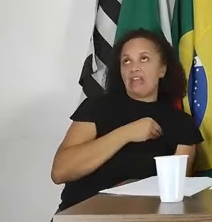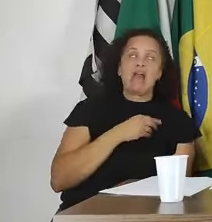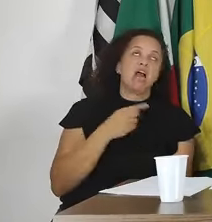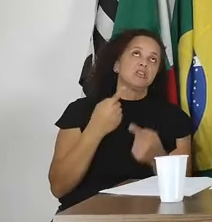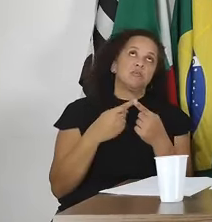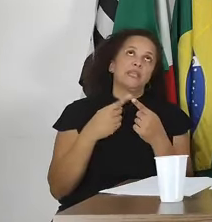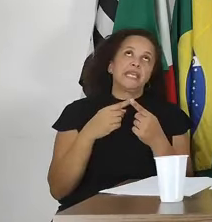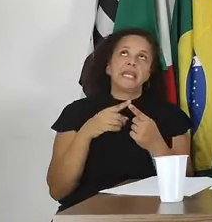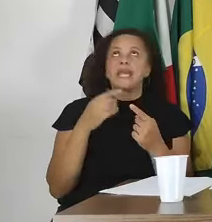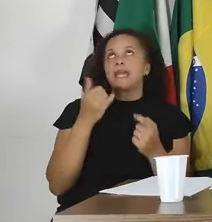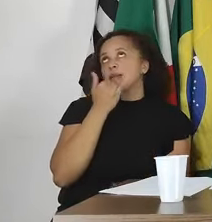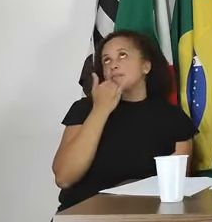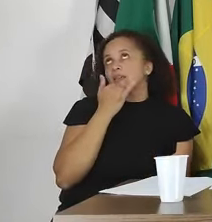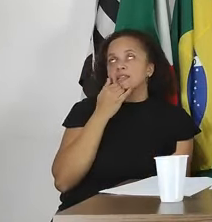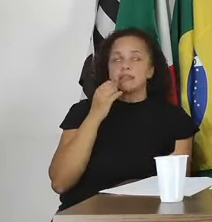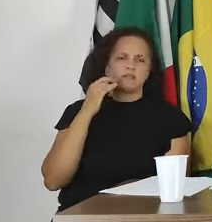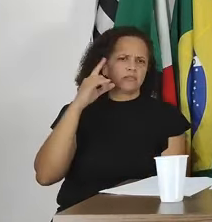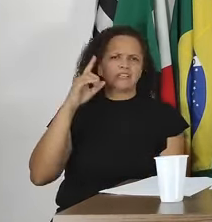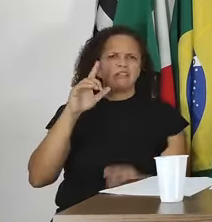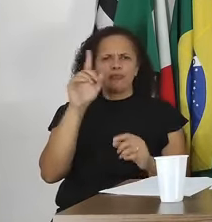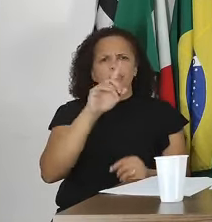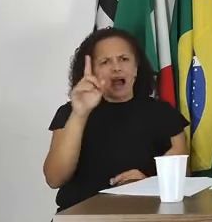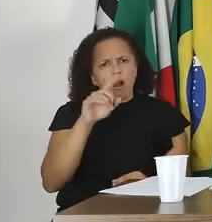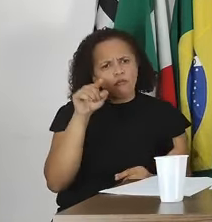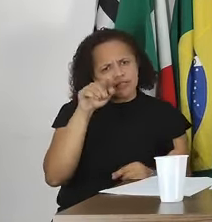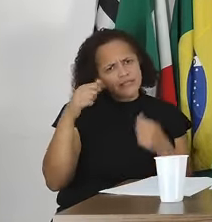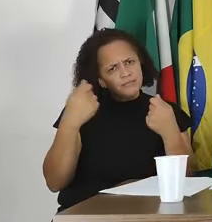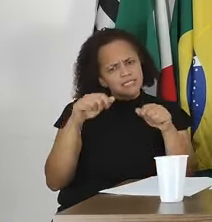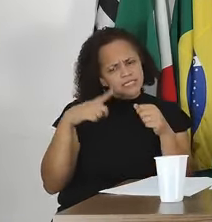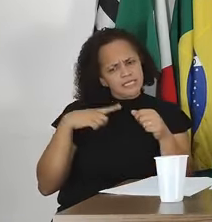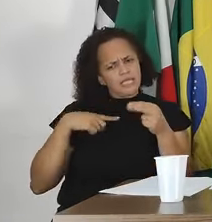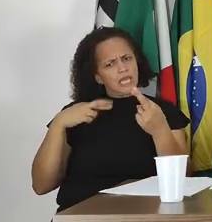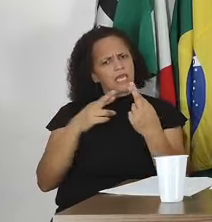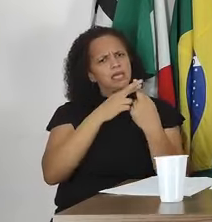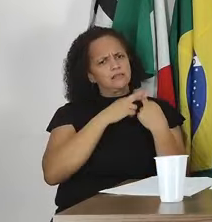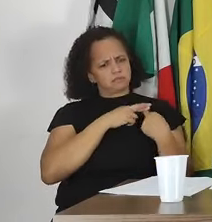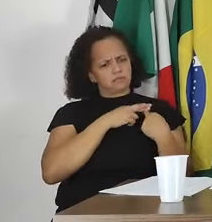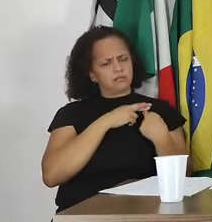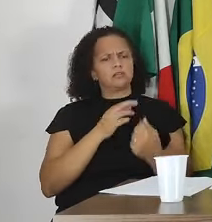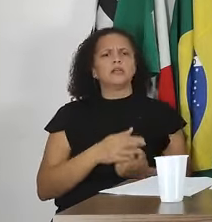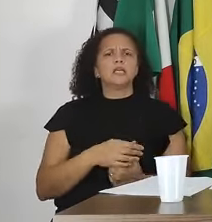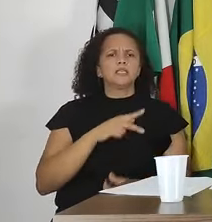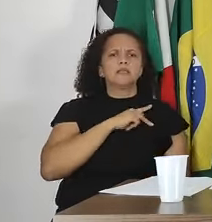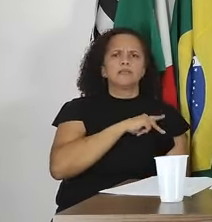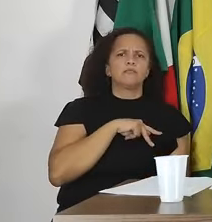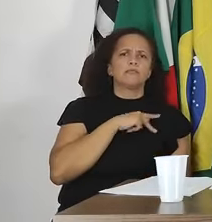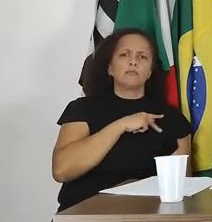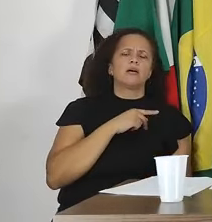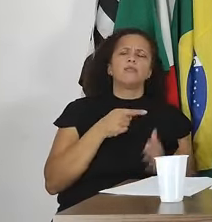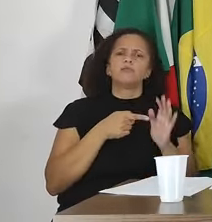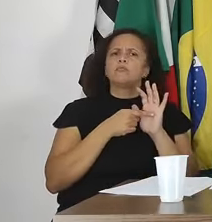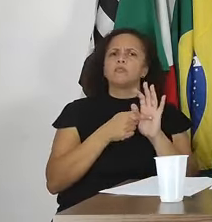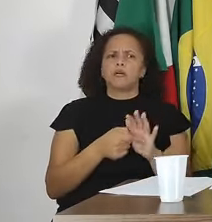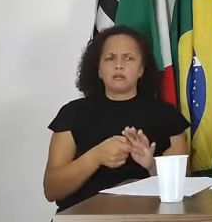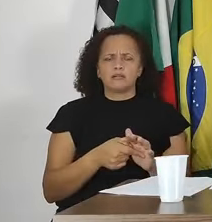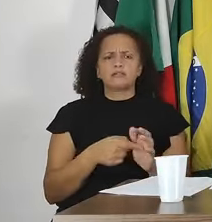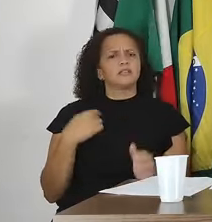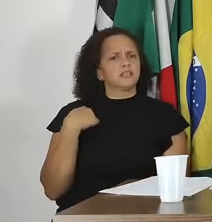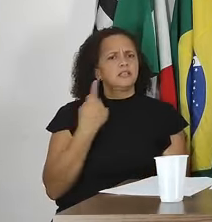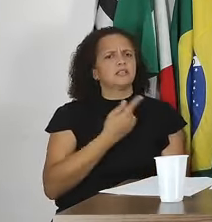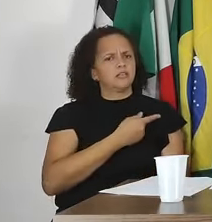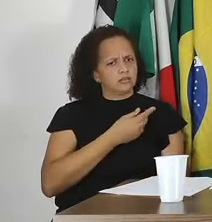né? E aí, fora, quando Paulo refere a dominar sobre os pecados que existem no nosso meio, ó, no nosso